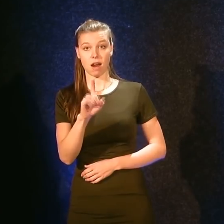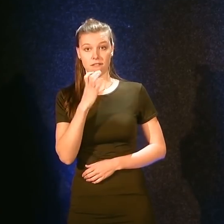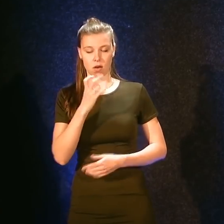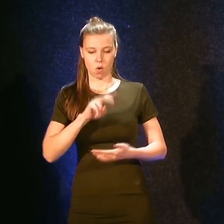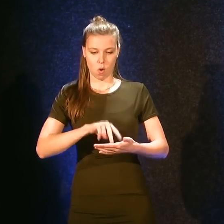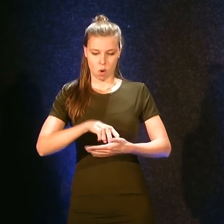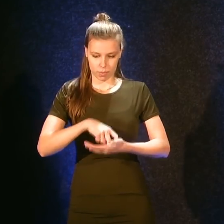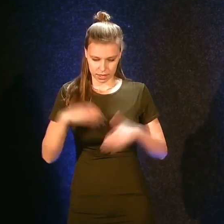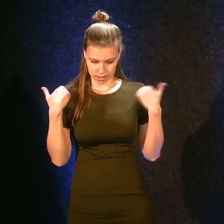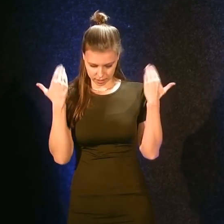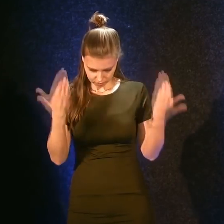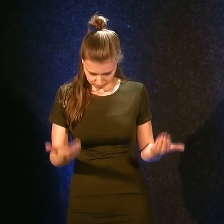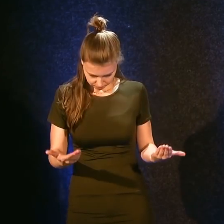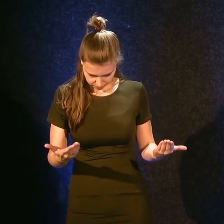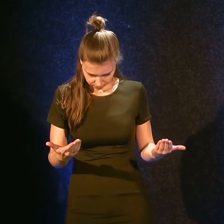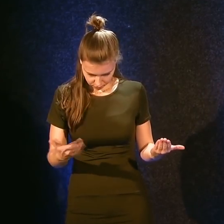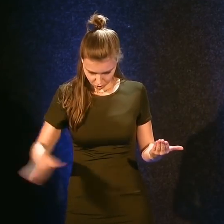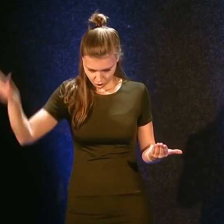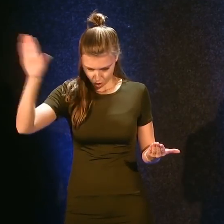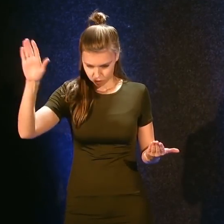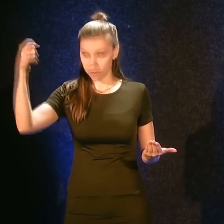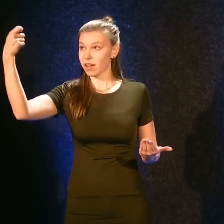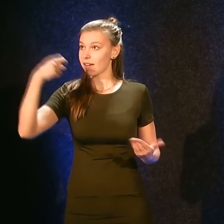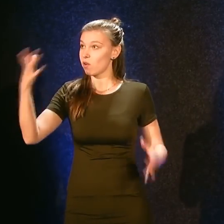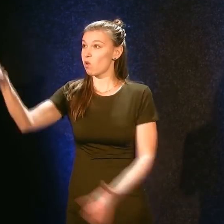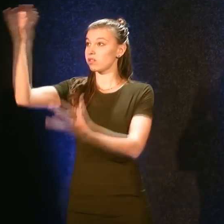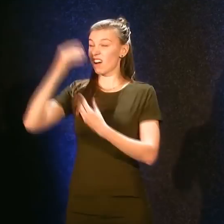knieën en wil je ontvangen van wat God jou wil geven.